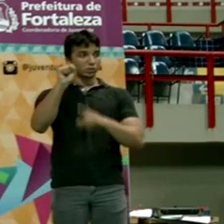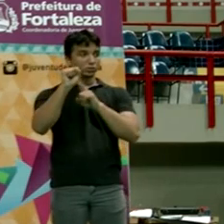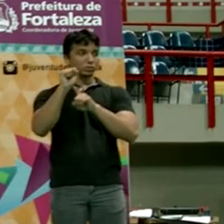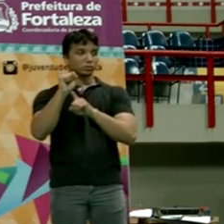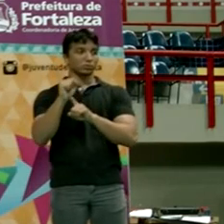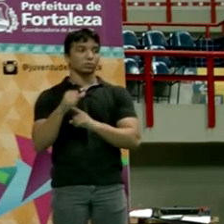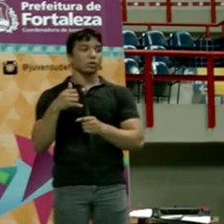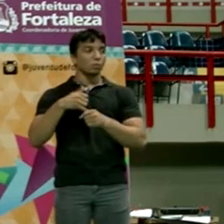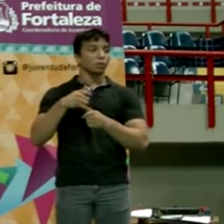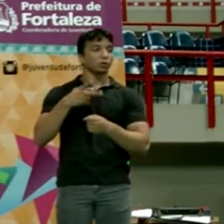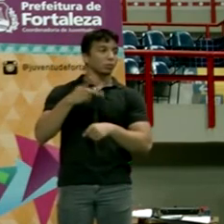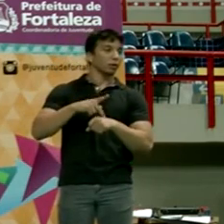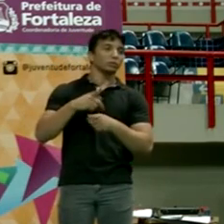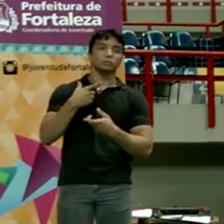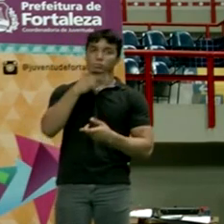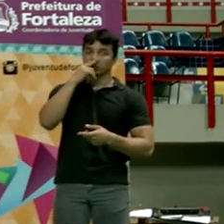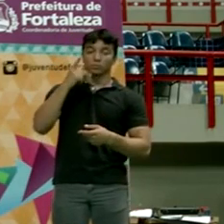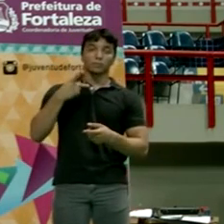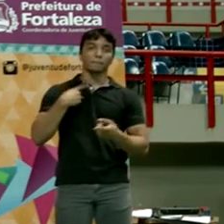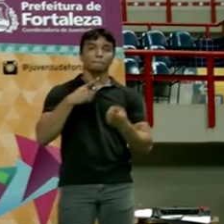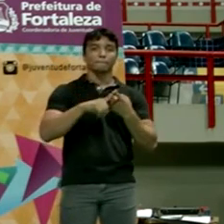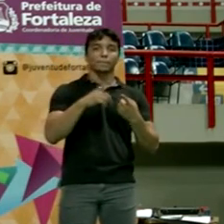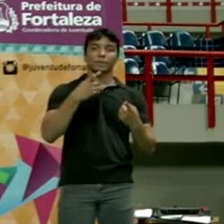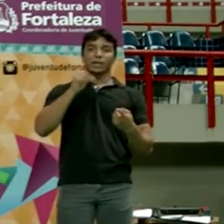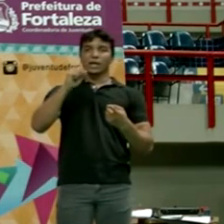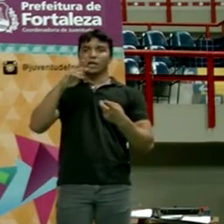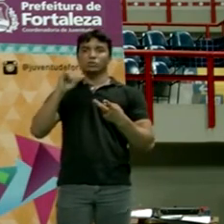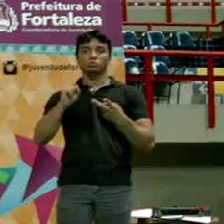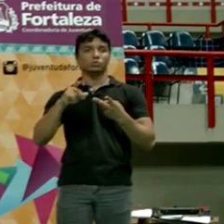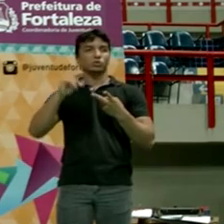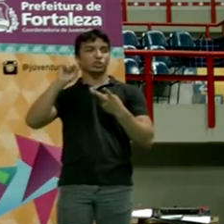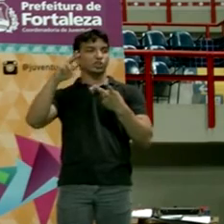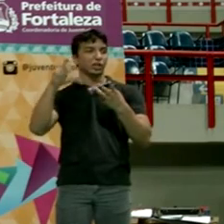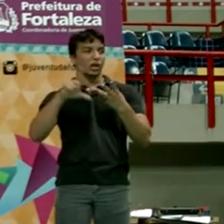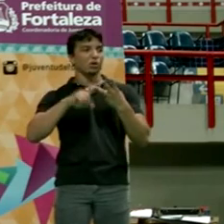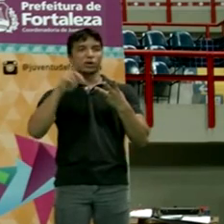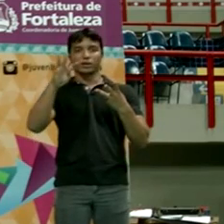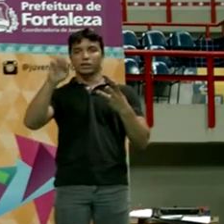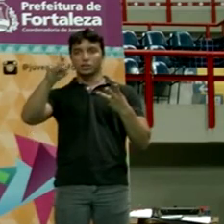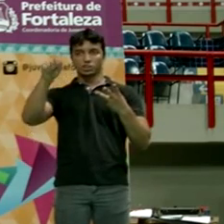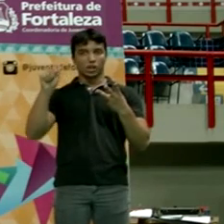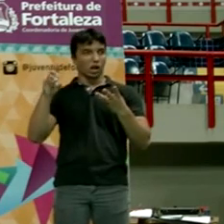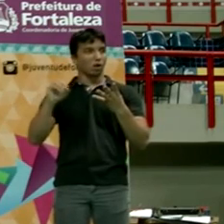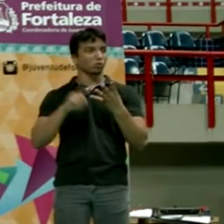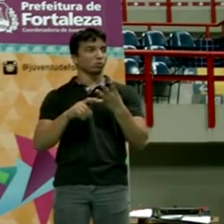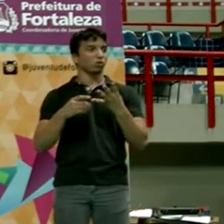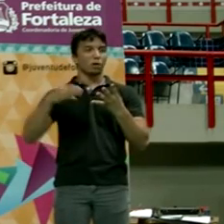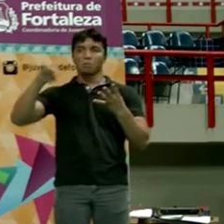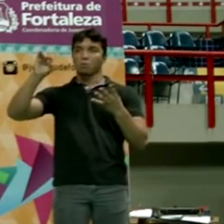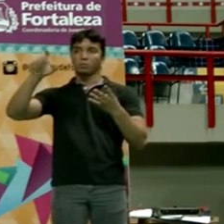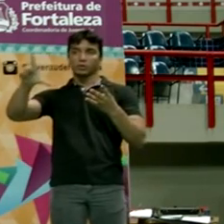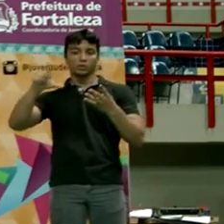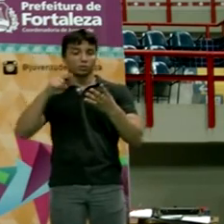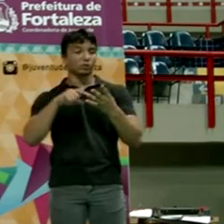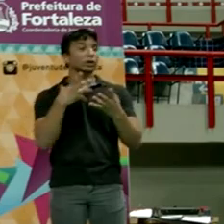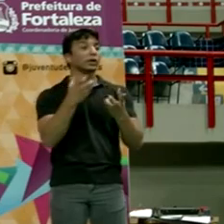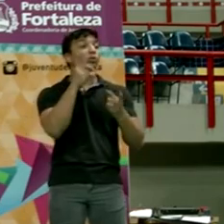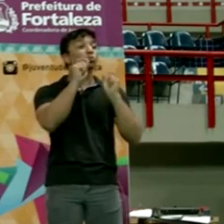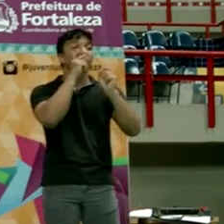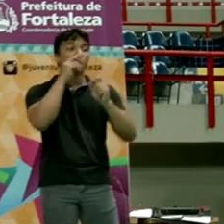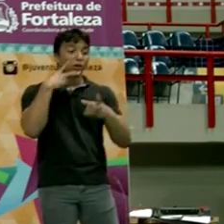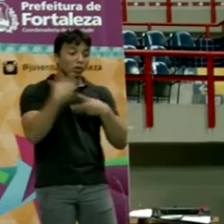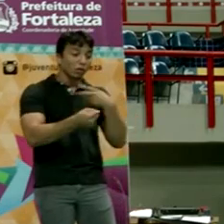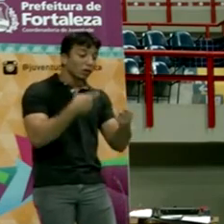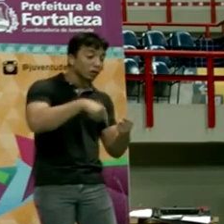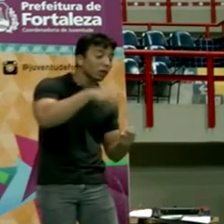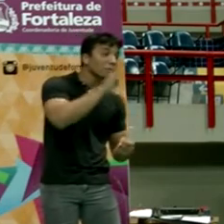no Brasil, a Esso, a Shell, a Texaco, a Mobil, todas essas grandes multinacionais de petróleo queriam